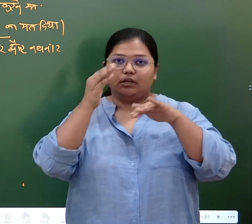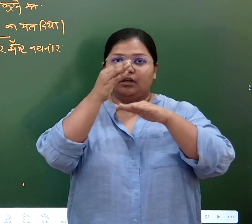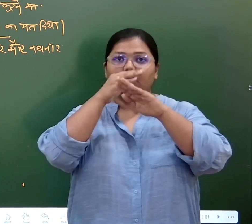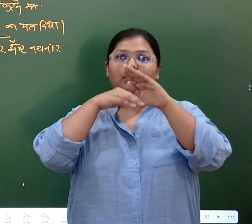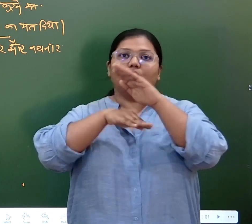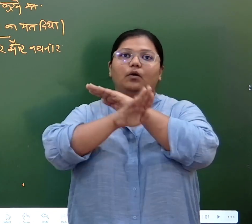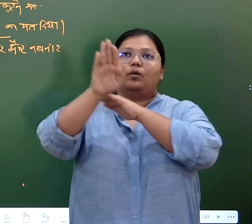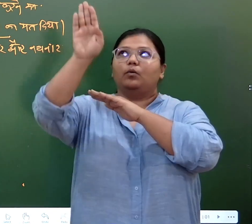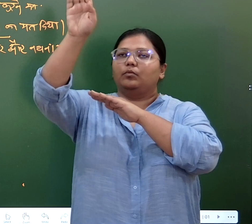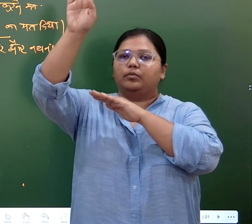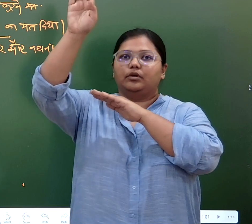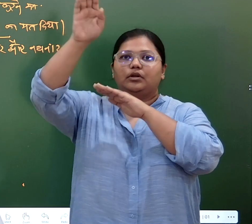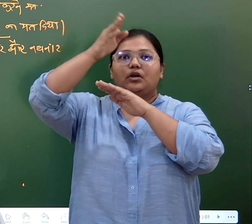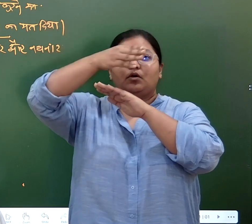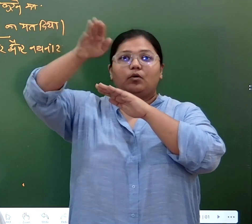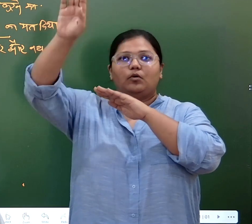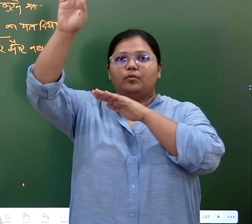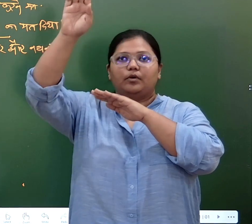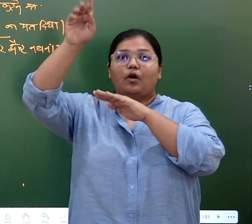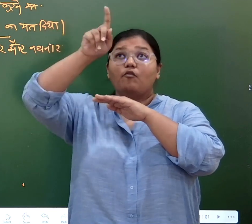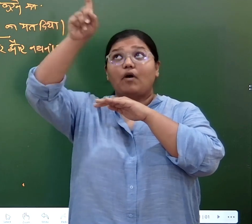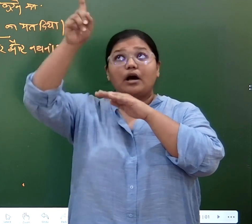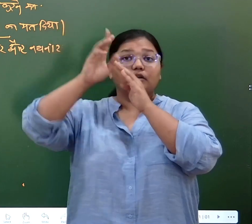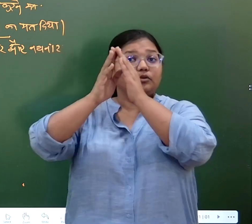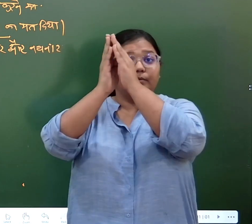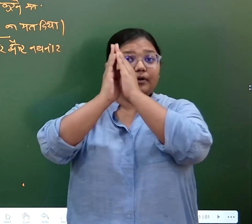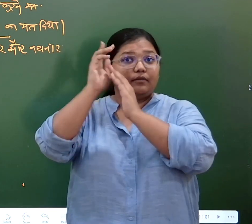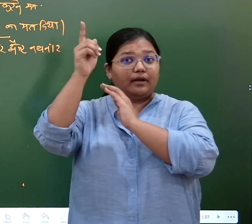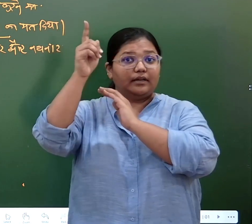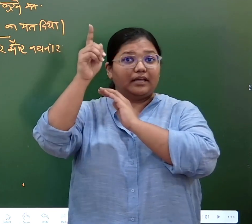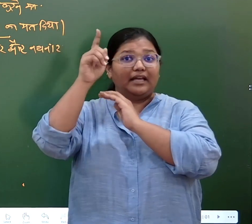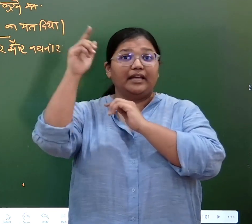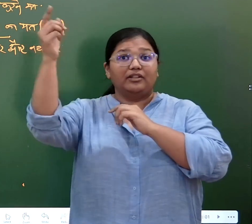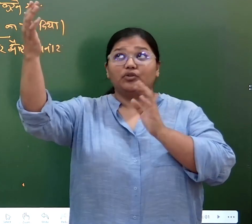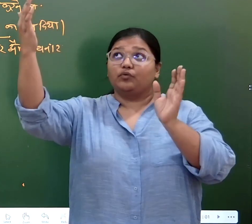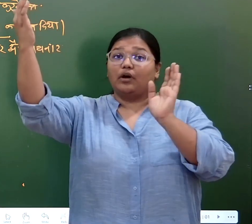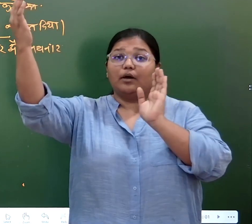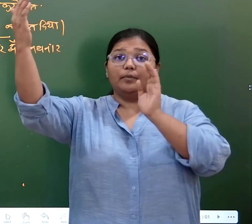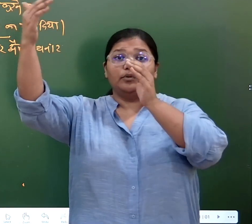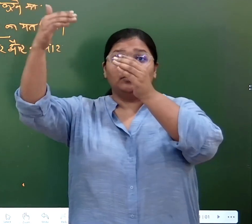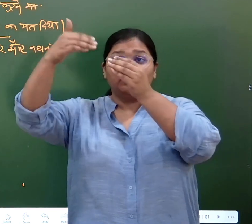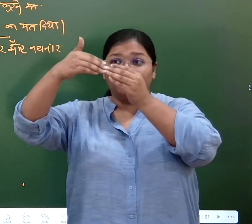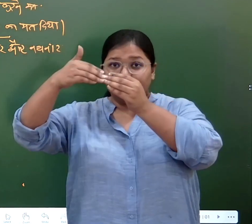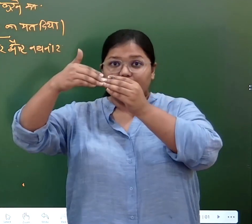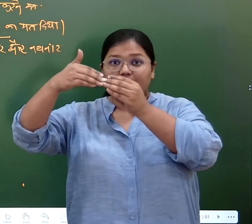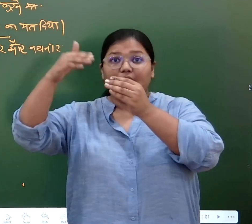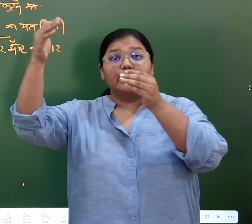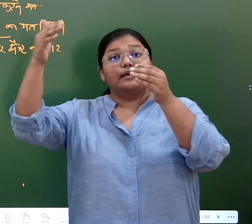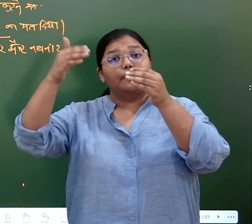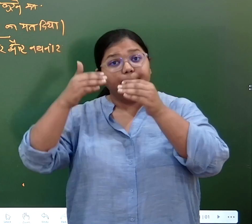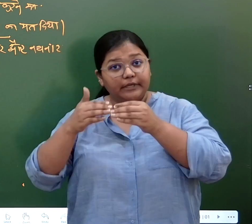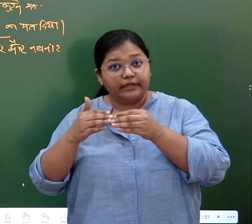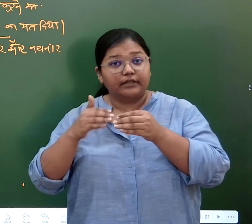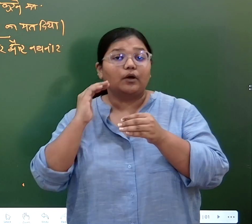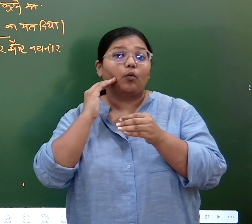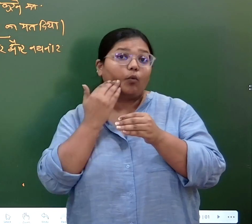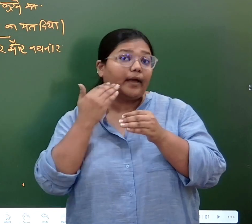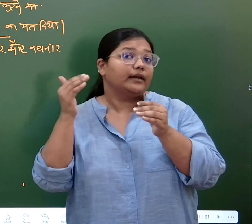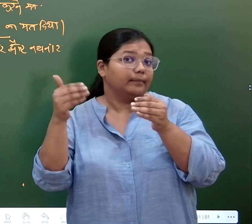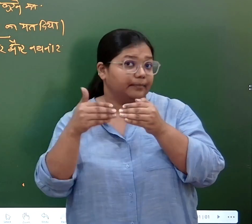क्या मिलता है? तब मोक्ष की प्राप्ति होती है। ठीक, मतलब आत्मा